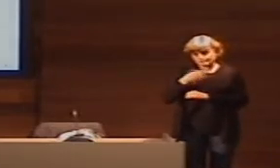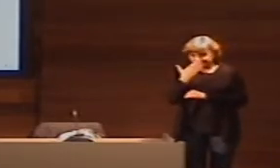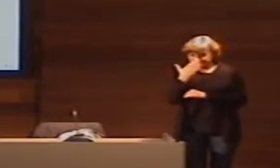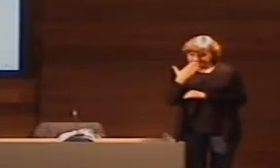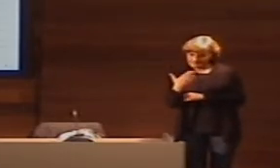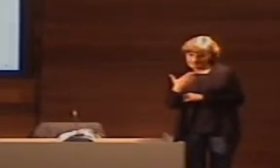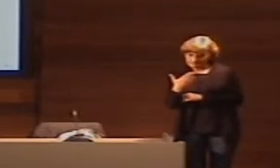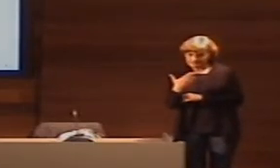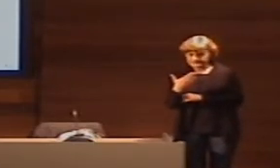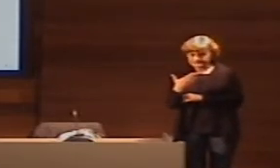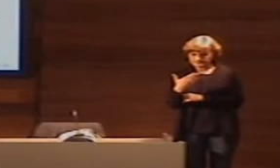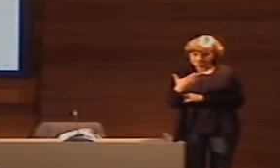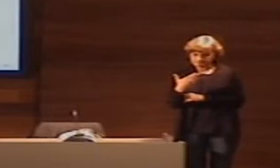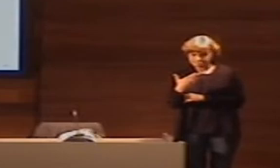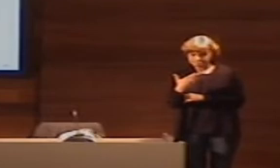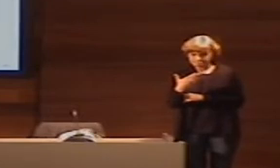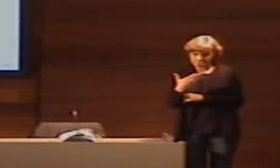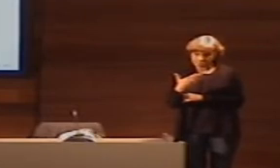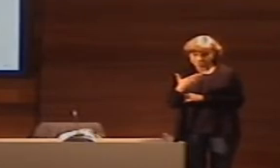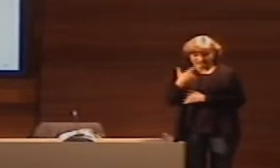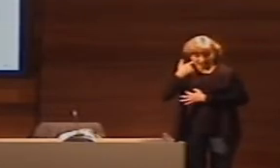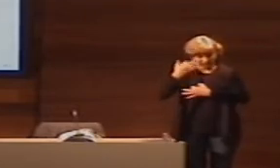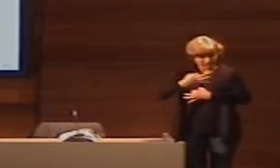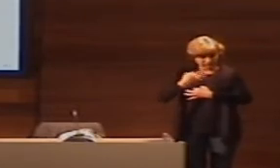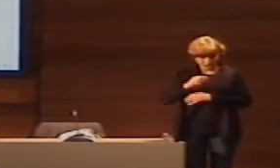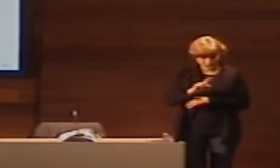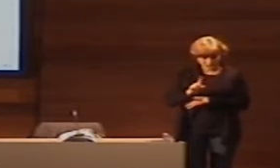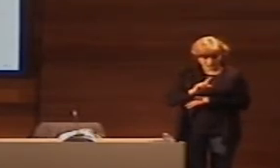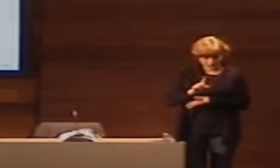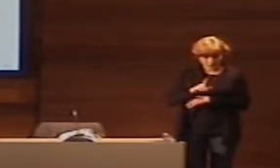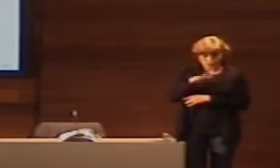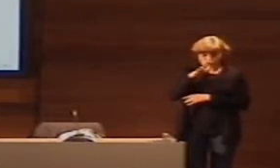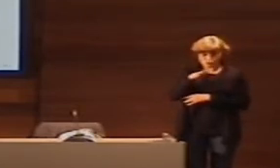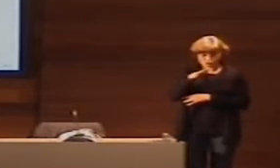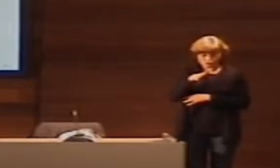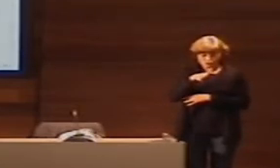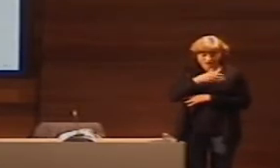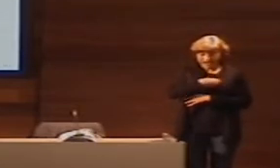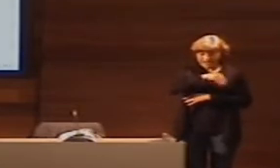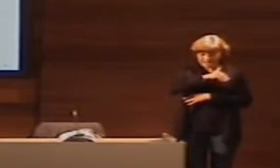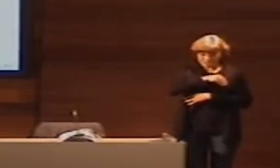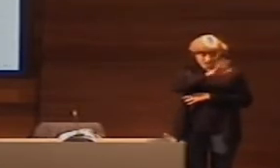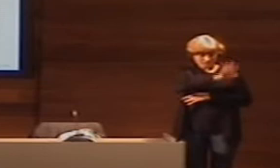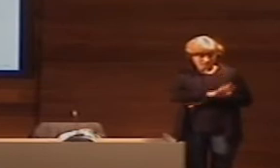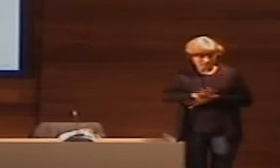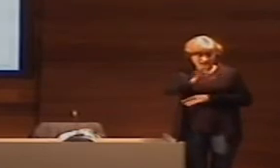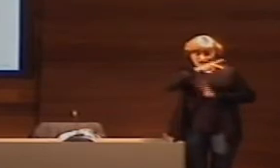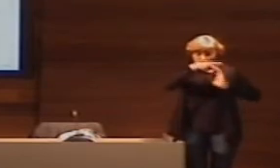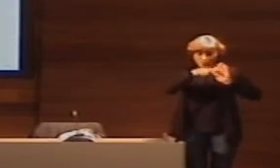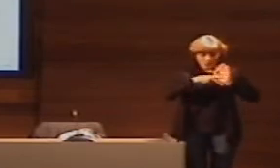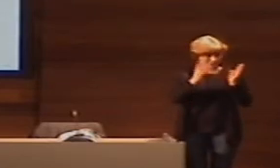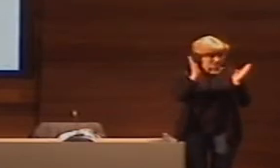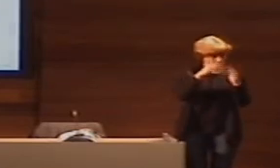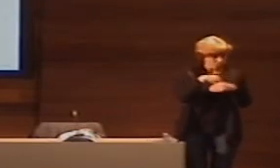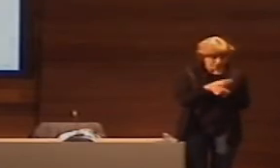momento está siendo bastante papel mojado, porque a nivel estatal hay muy pocas medidas de prevención en marcha y las principales